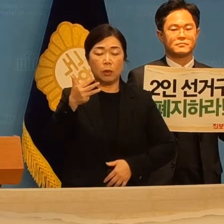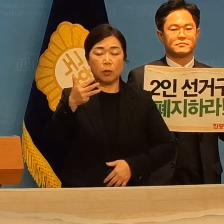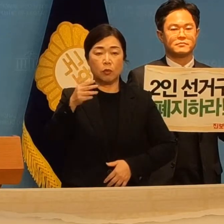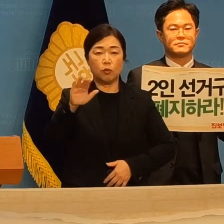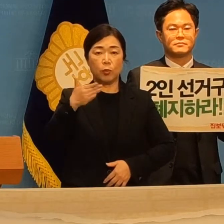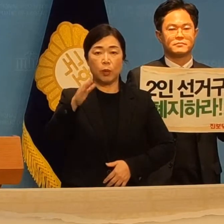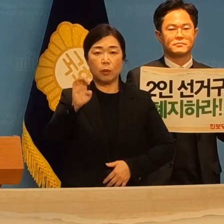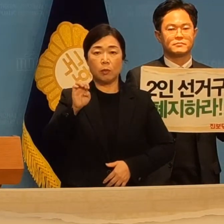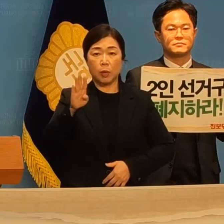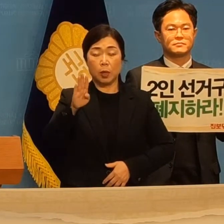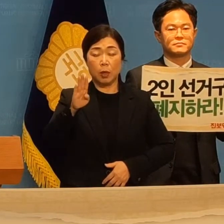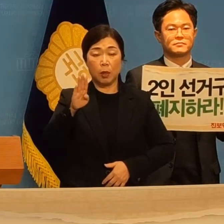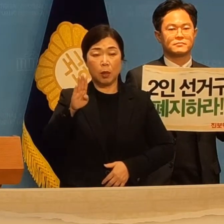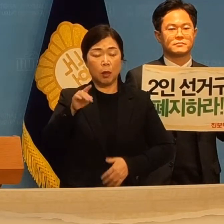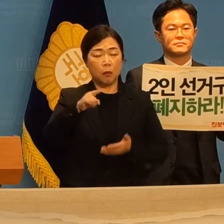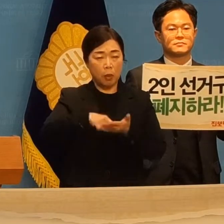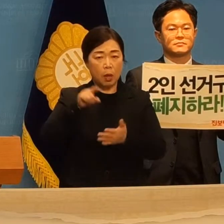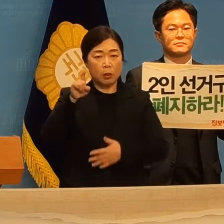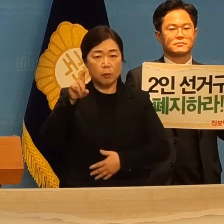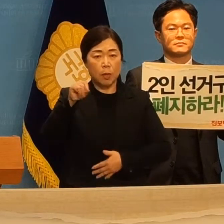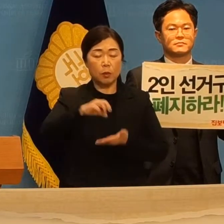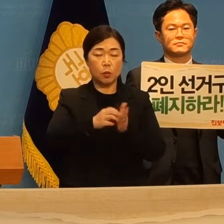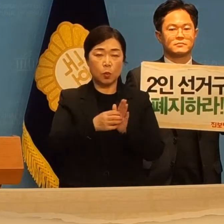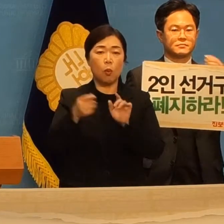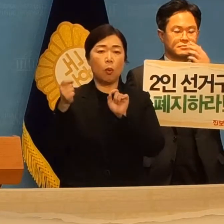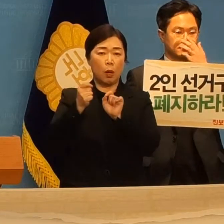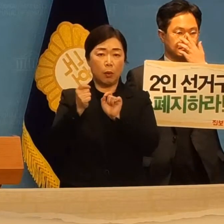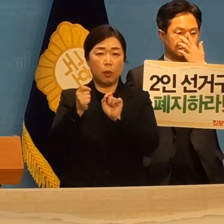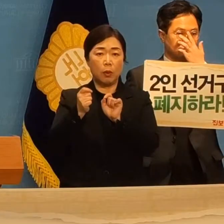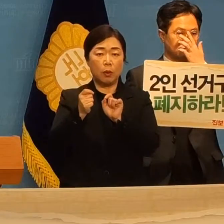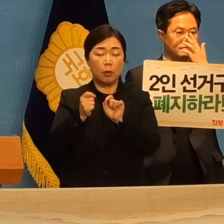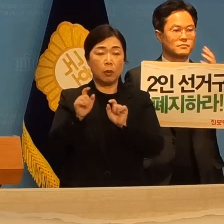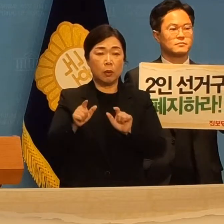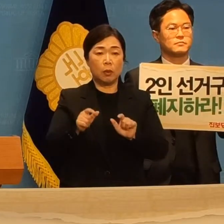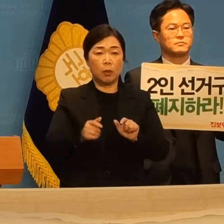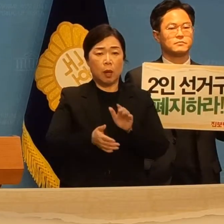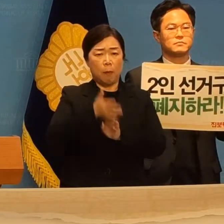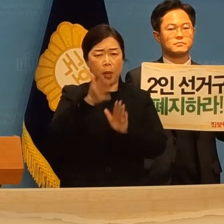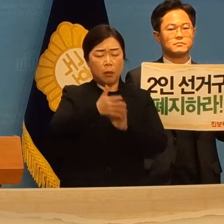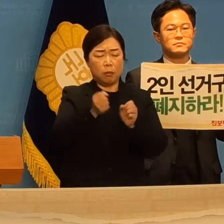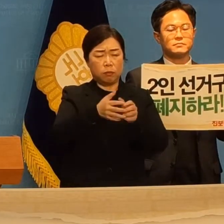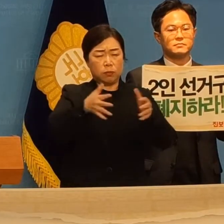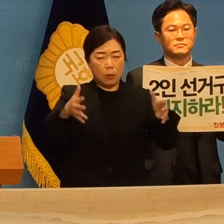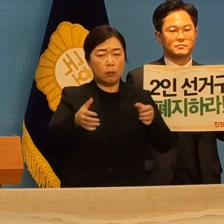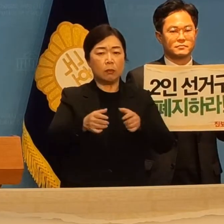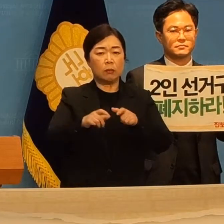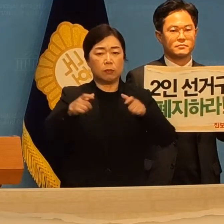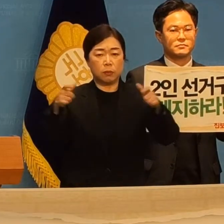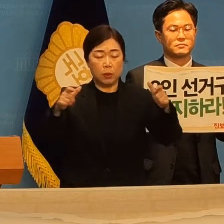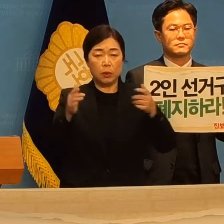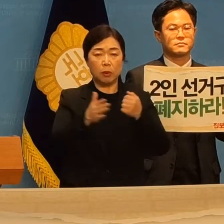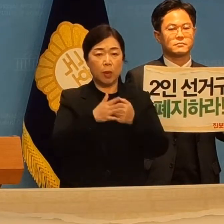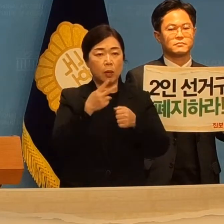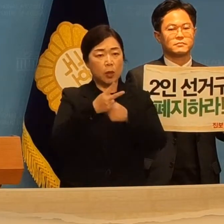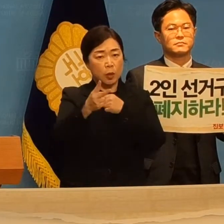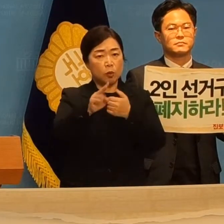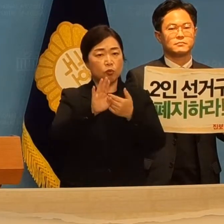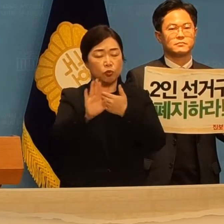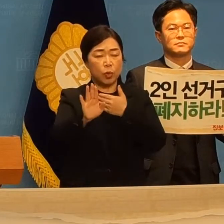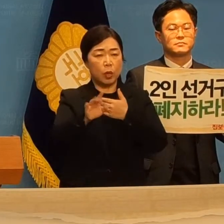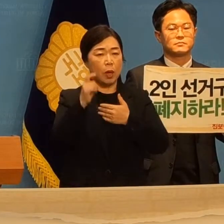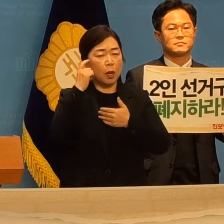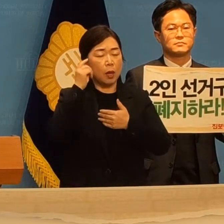8,944명으로 거의 10만에 가깝습니다. 지속적으로 아파트를 짓는 곳이라 2년 후에는 10만 명이